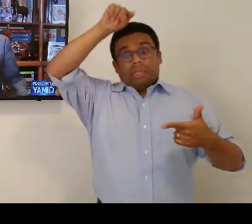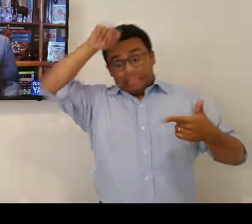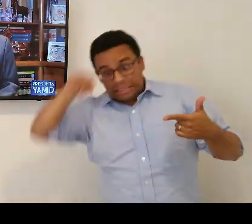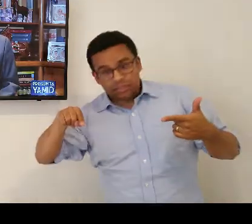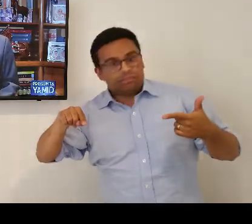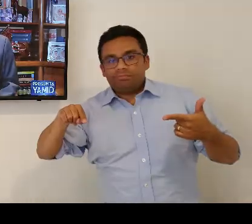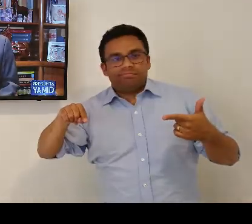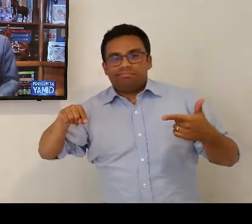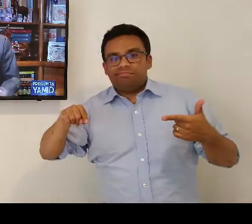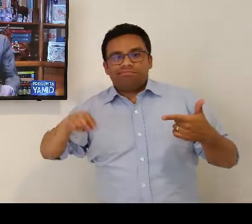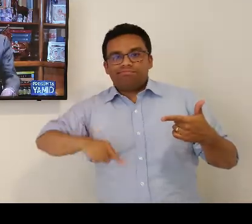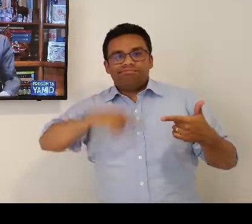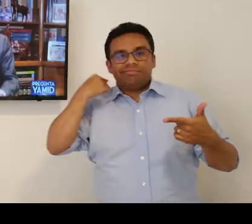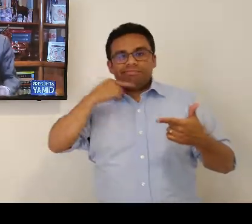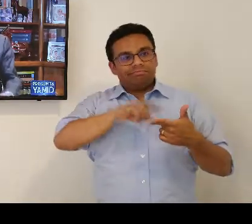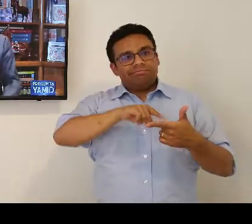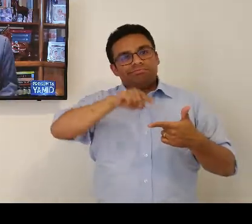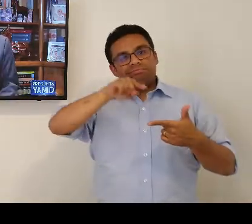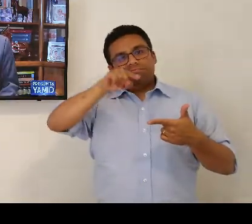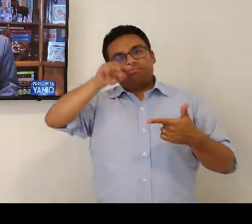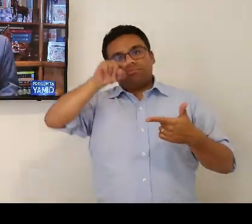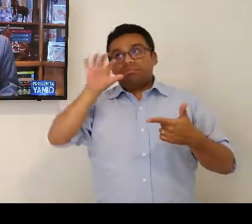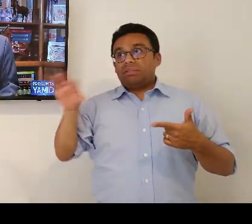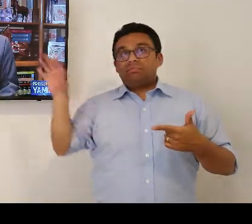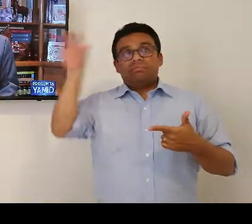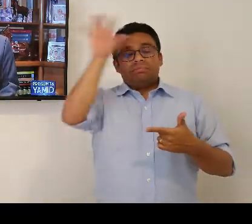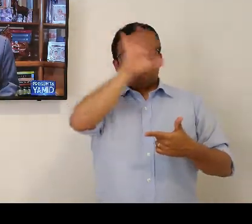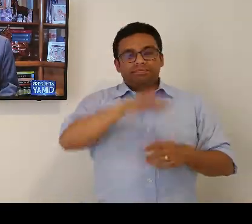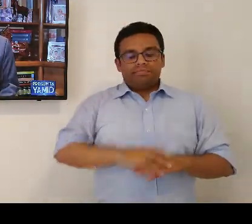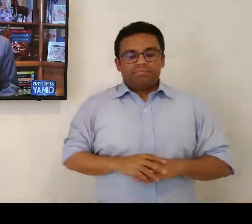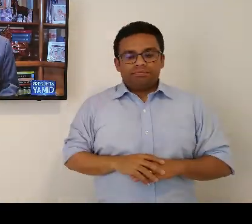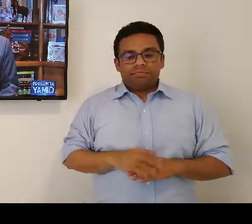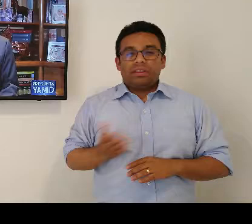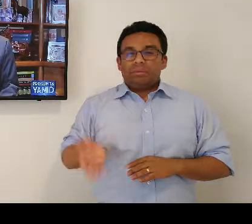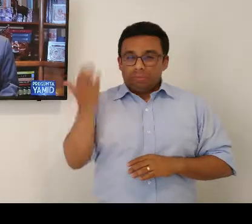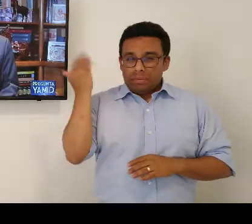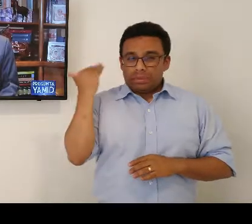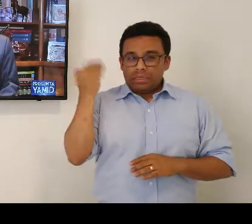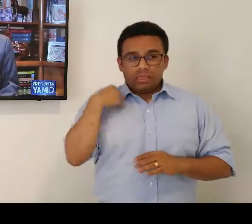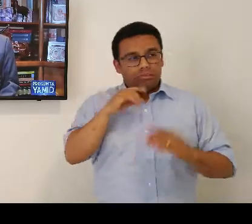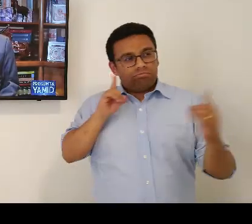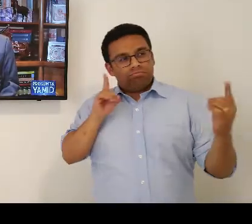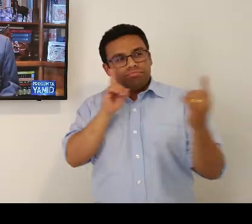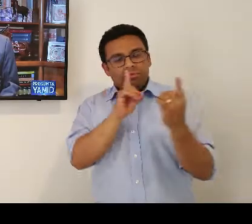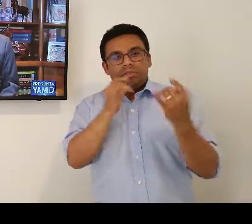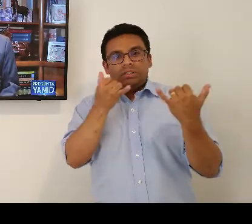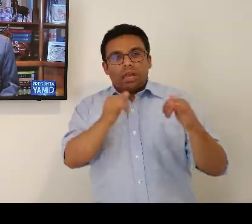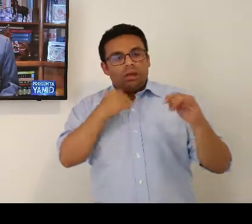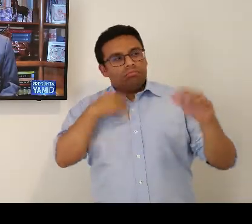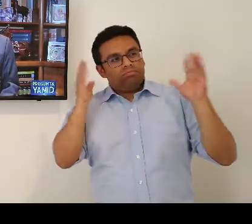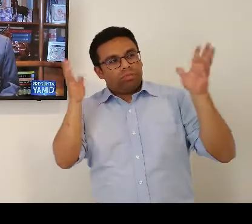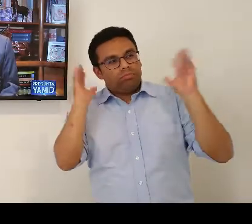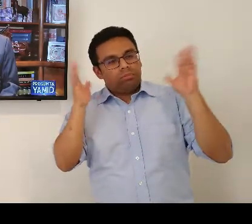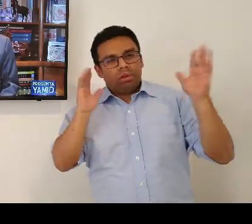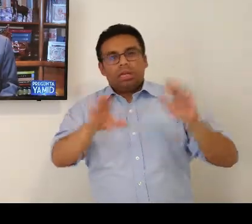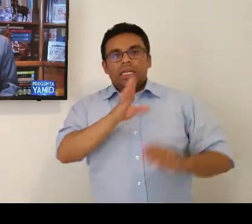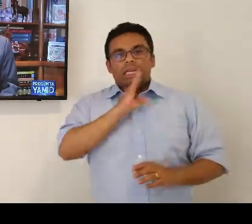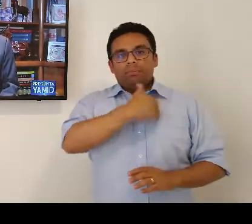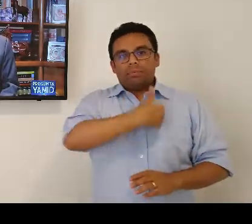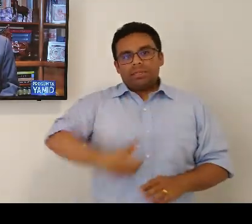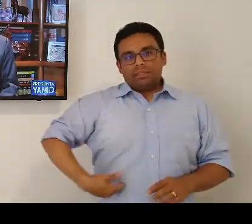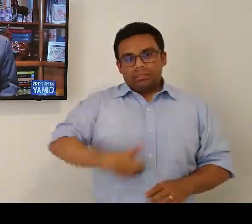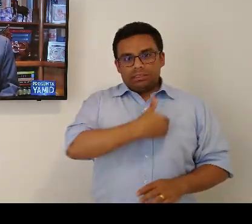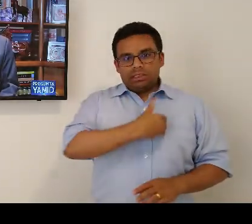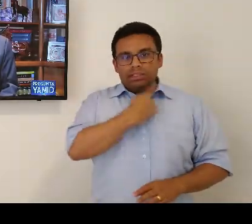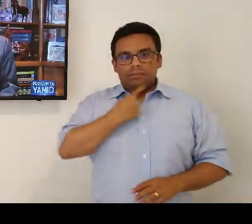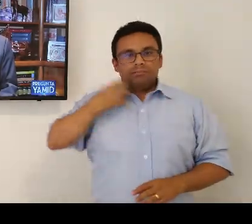viernes pasado tuvimos ocasión de conversar para este programa con el señor presidente de la República y hoy es muy grato saludar a